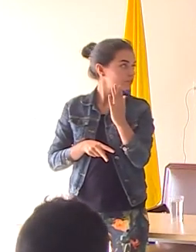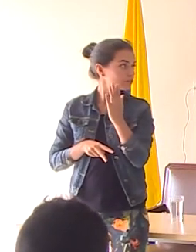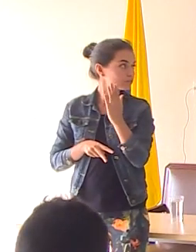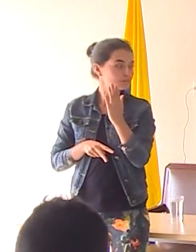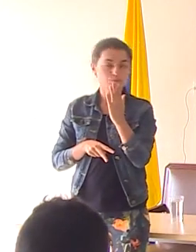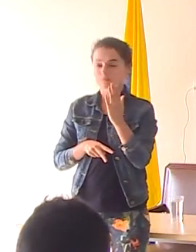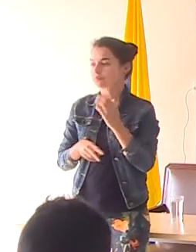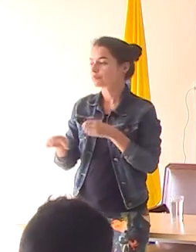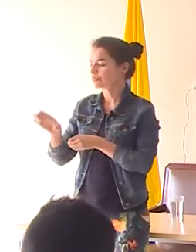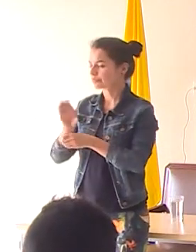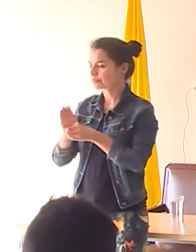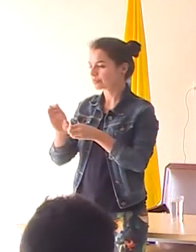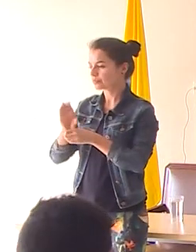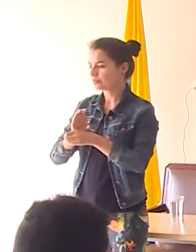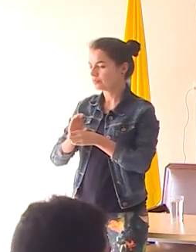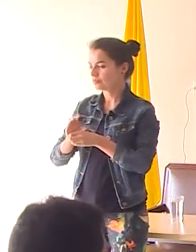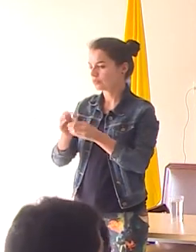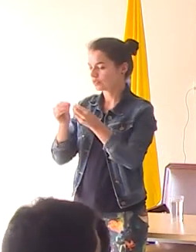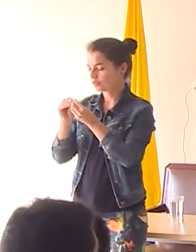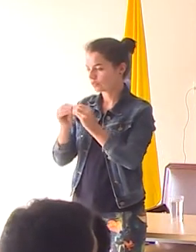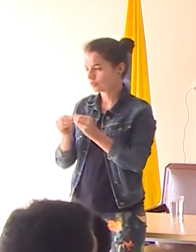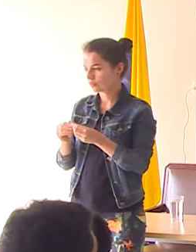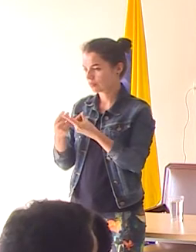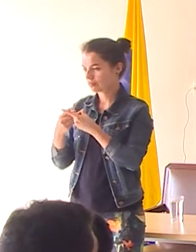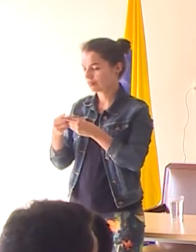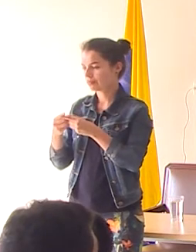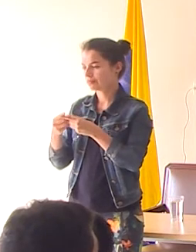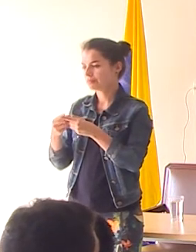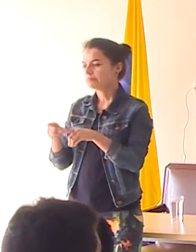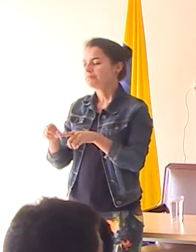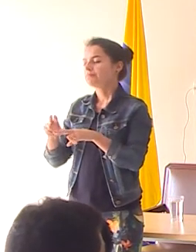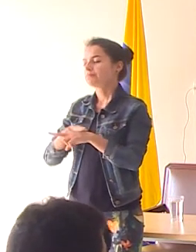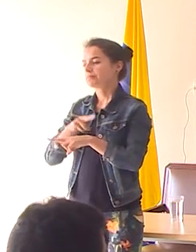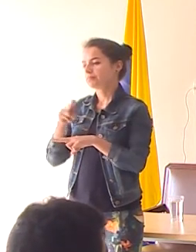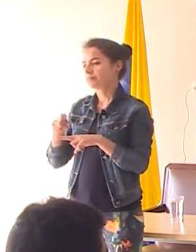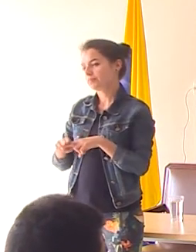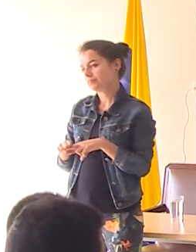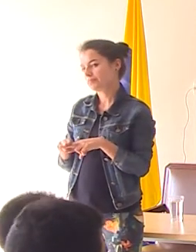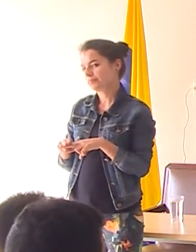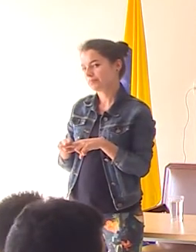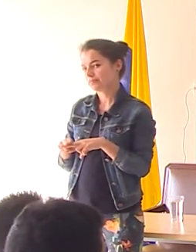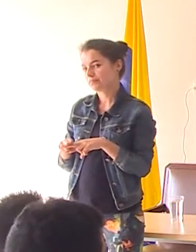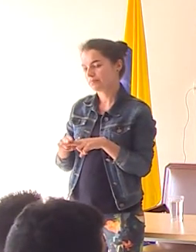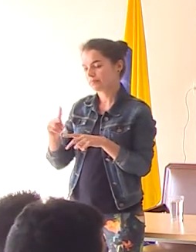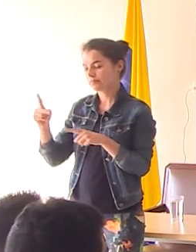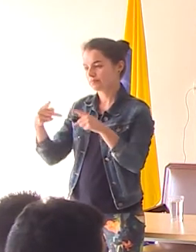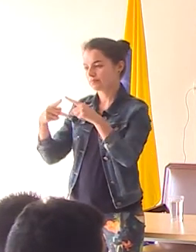abarca distintos tipos de naturaleza en este caso yo lo llamo tres naturalezas